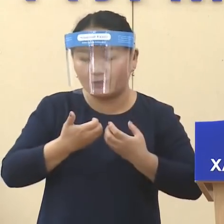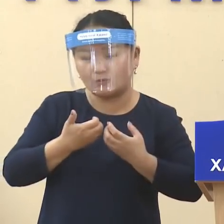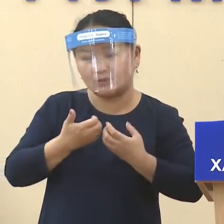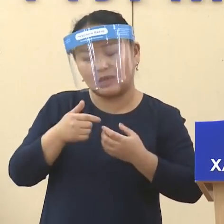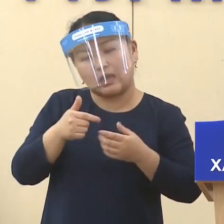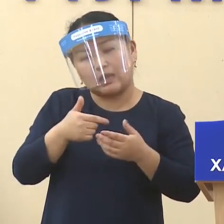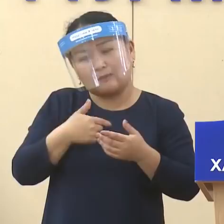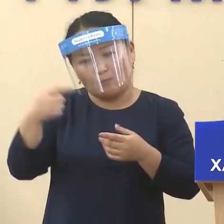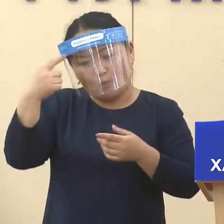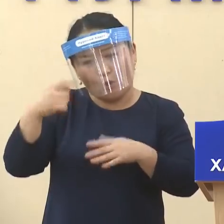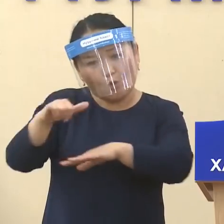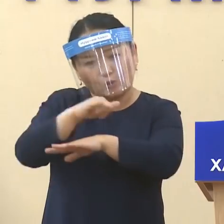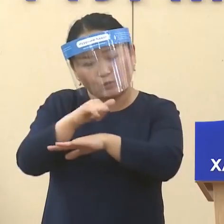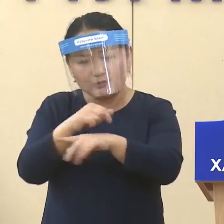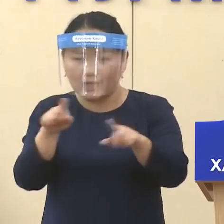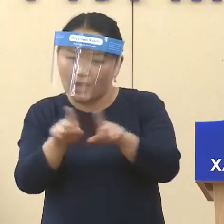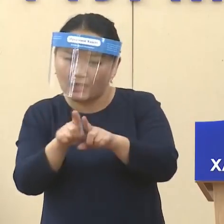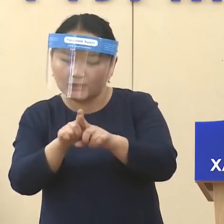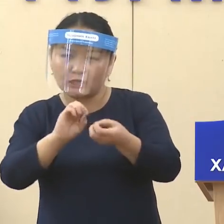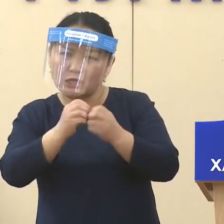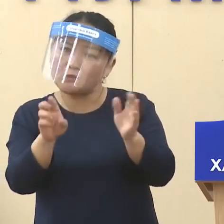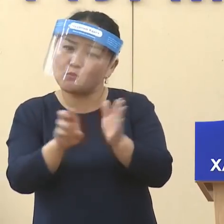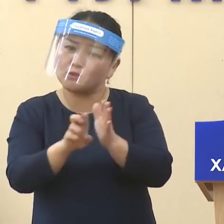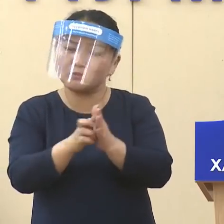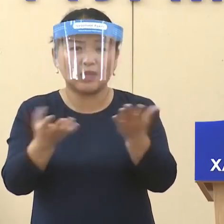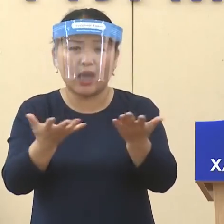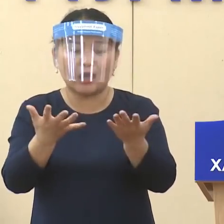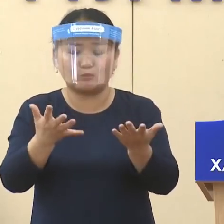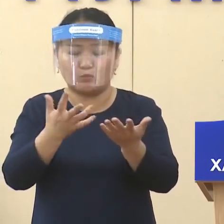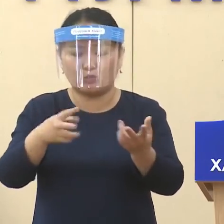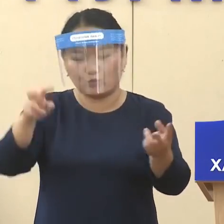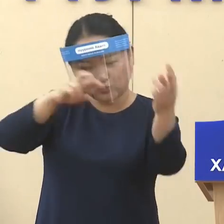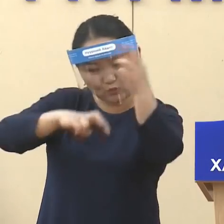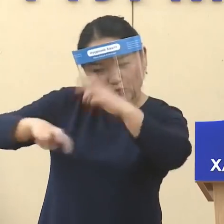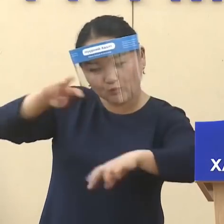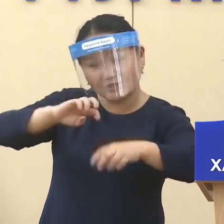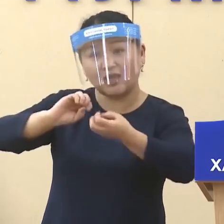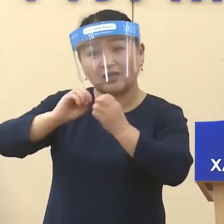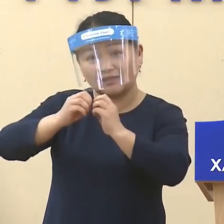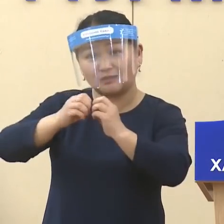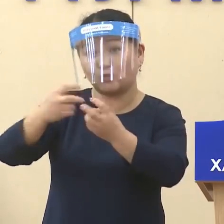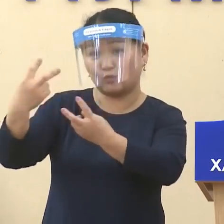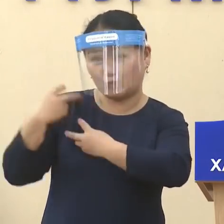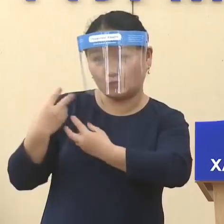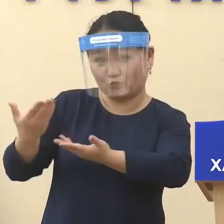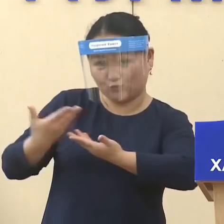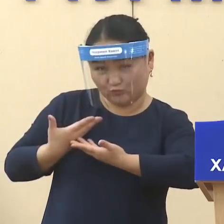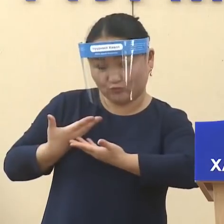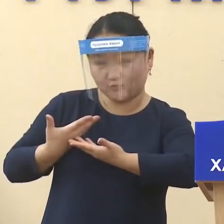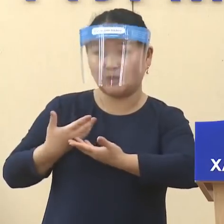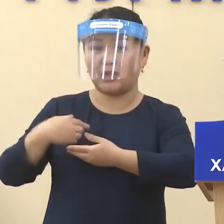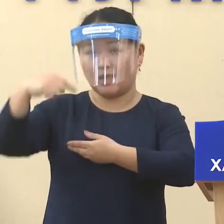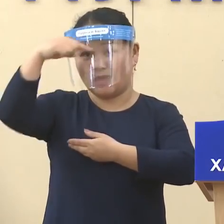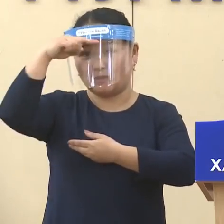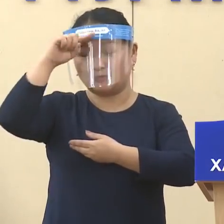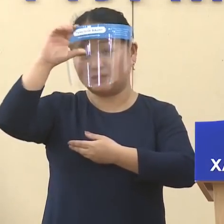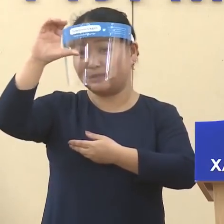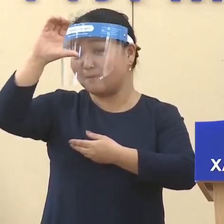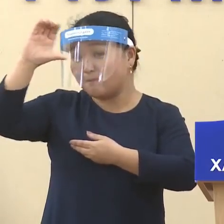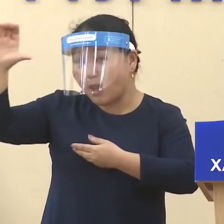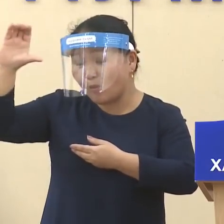юуг нь хэрэгжүүлж олмоор байна, энэ чиглэлээр одоо судалгаа хийгээд тодорхой арга хэмжээ авах гэж өгсөн байгаа. За ингээд одоо эрүүл мэндийн байгууллагууд